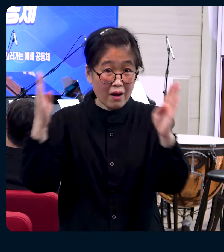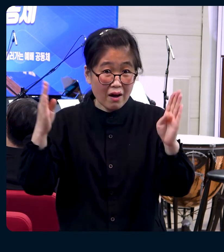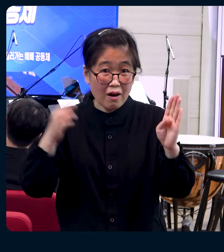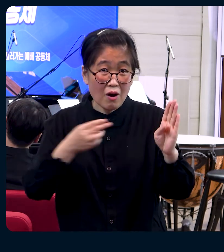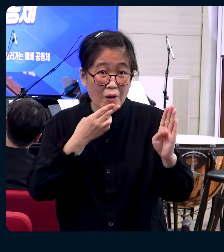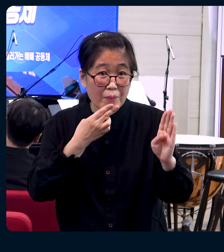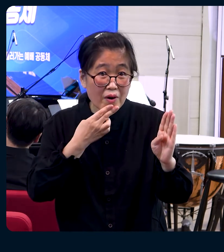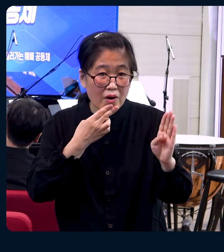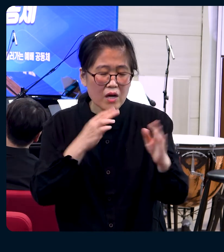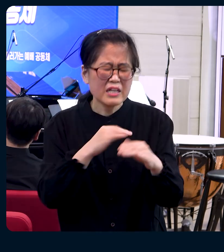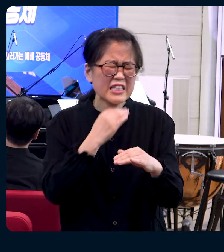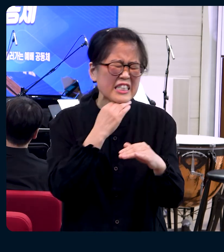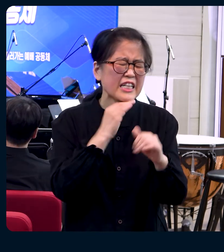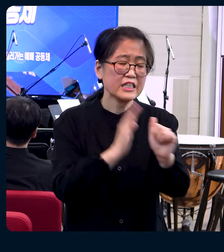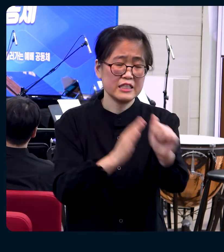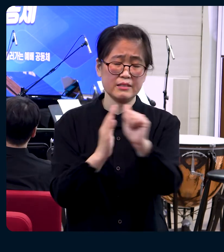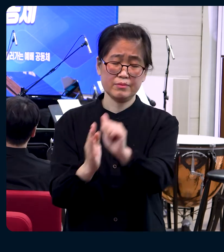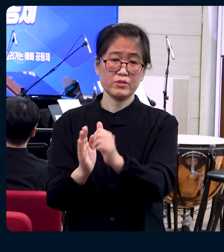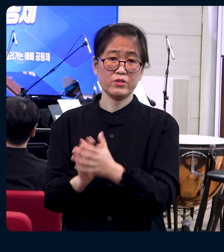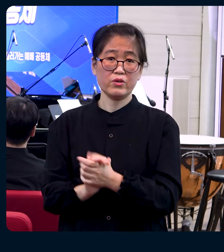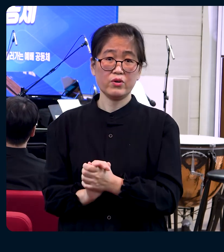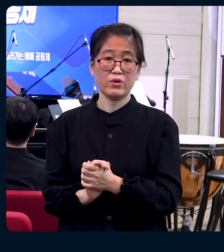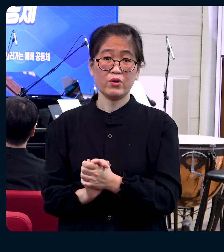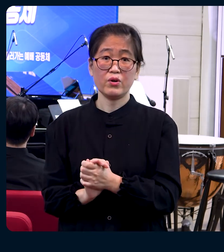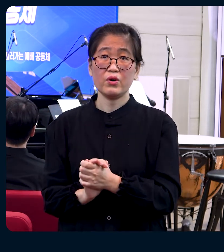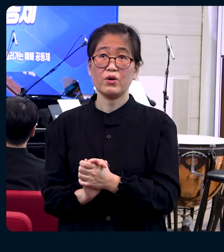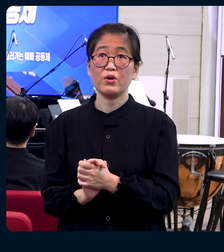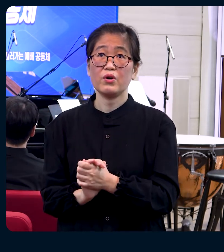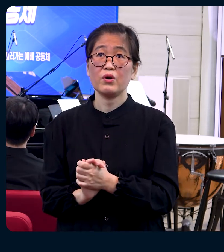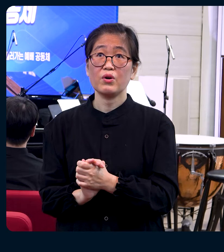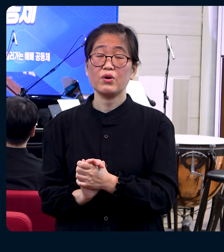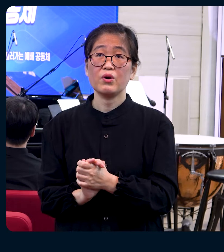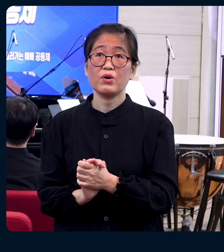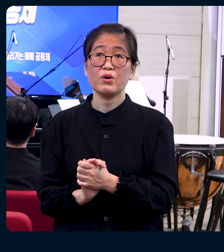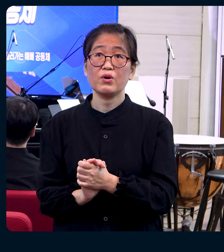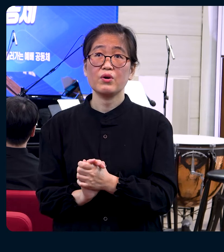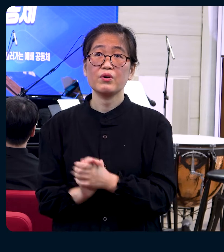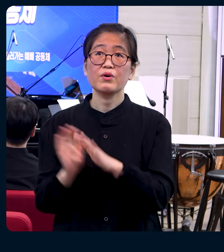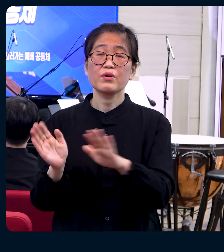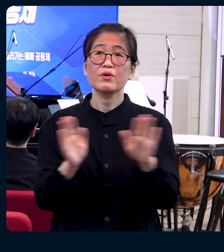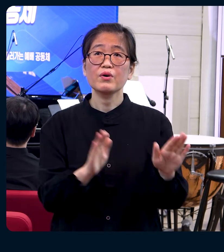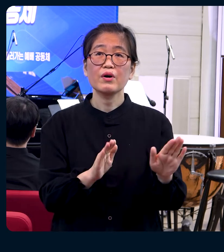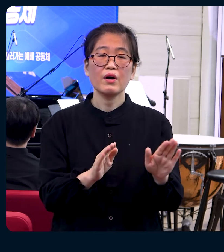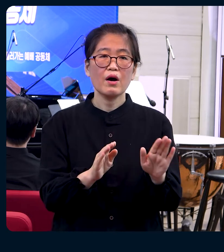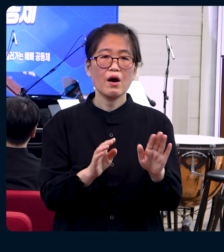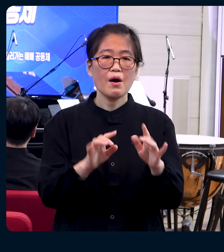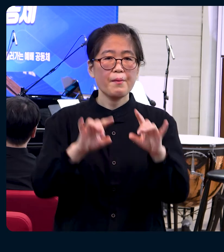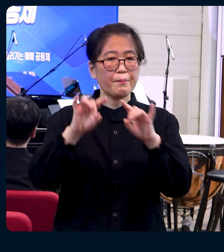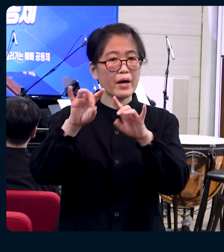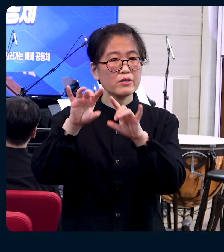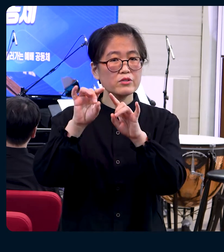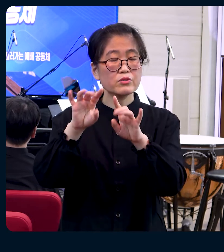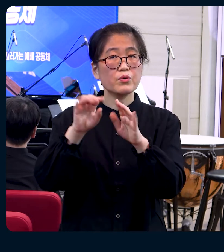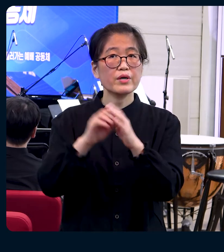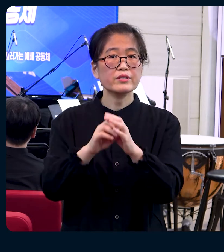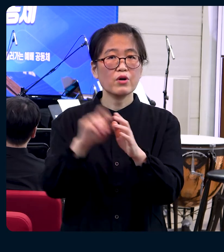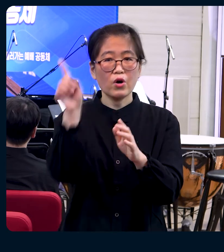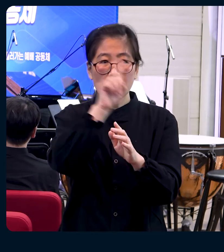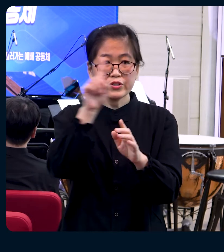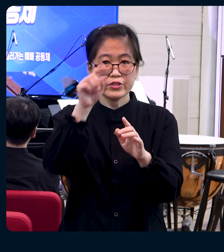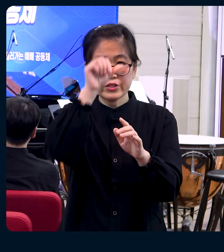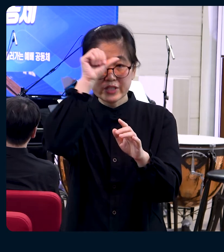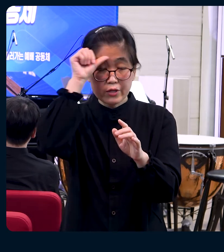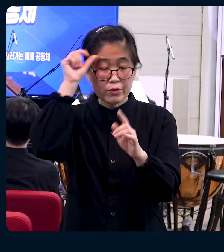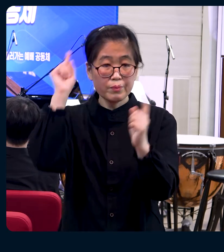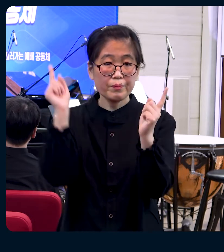열려요? 기다리시기 바랍니다. 제 후배 목사가 있는데 한 번은 방송에서 어떤 장로님을